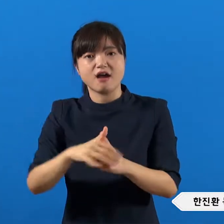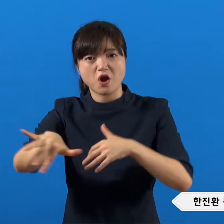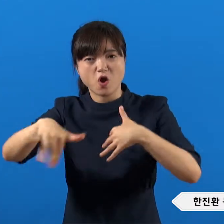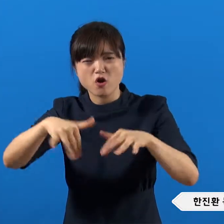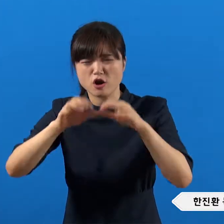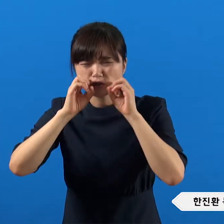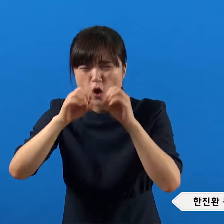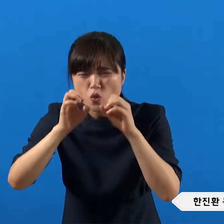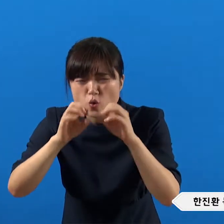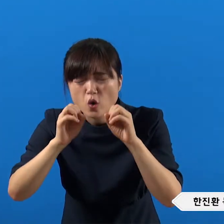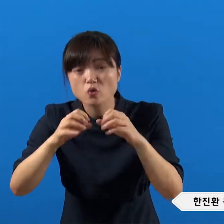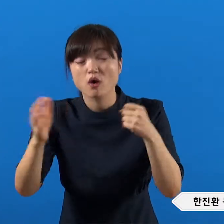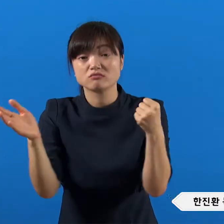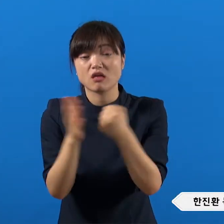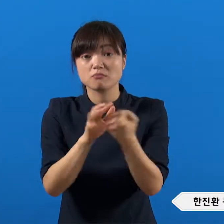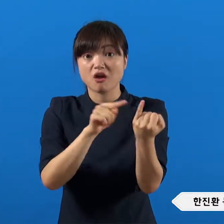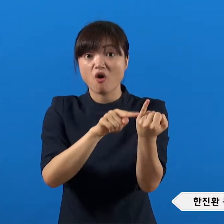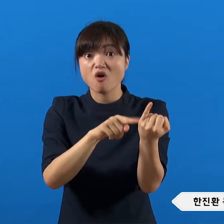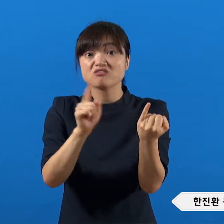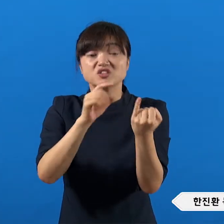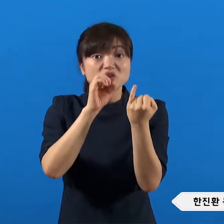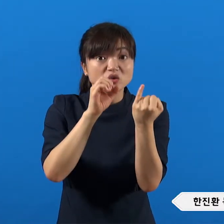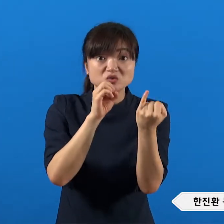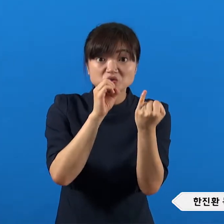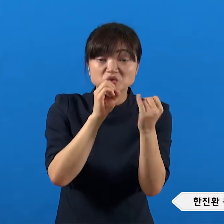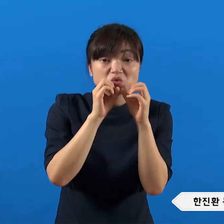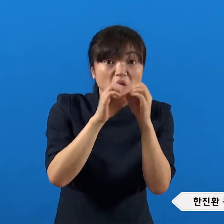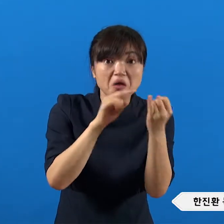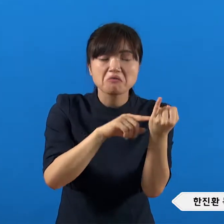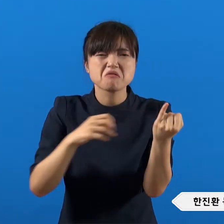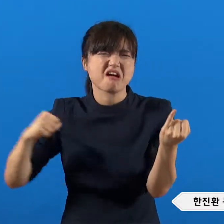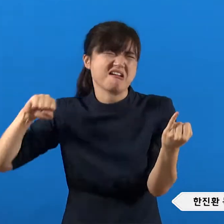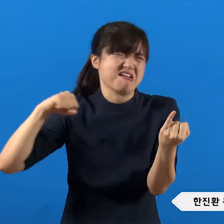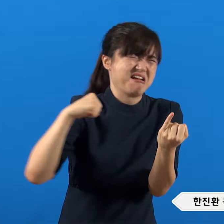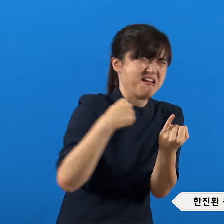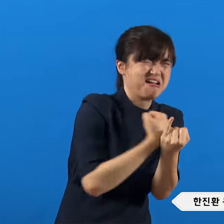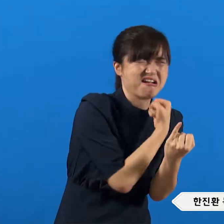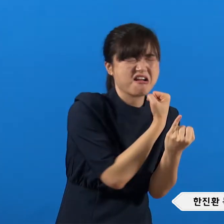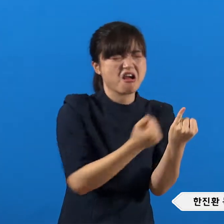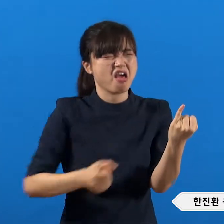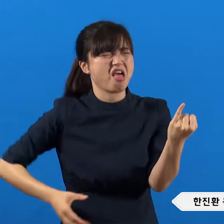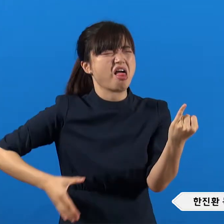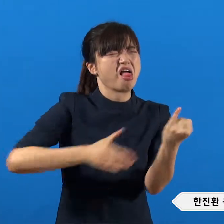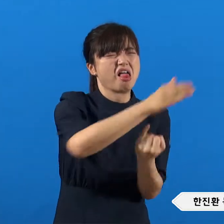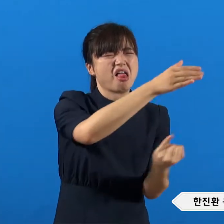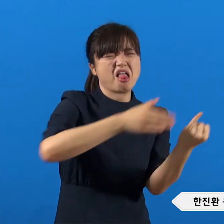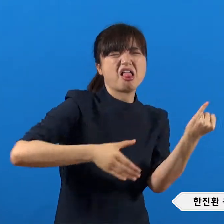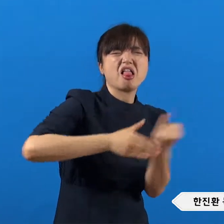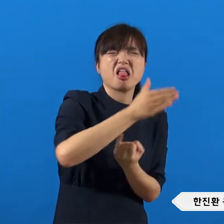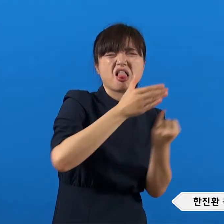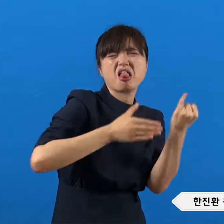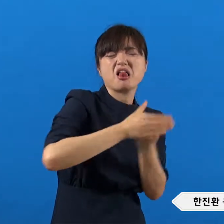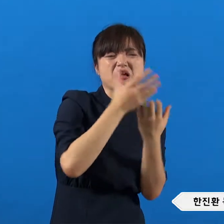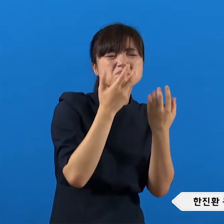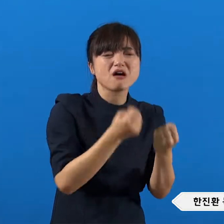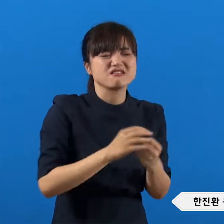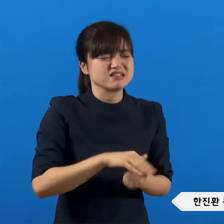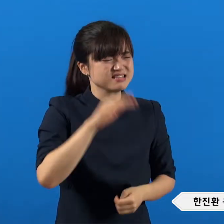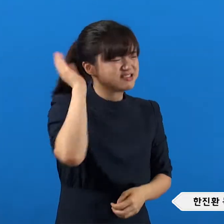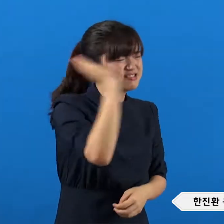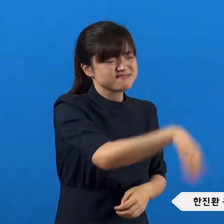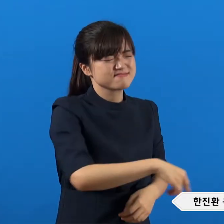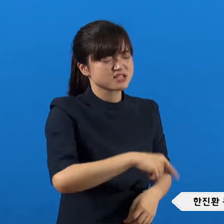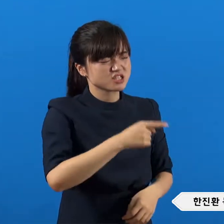거리에서 전도를 하는데 멱살을 잡히고 폭행을 당하고 한 일이 한두 번이 아니었다고 합니다. 어디